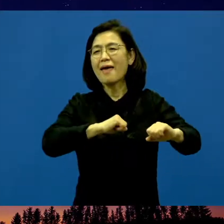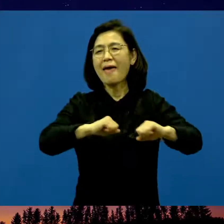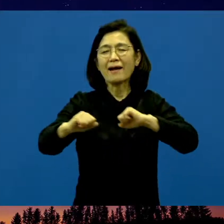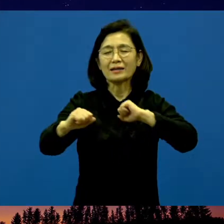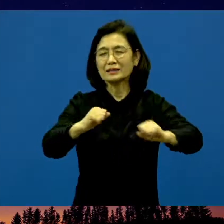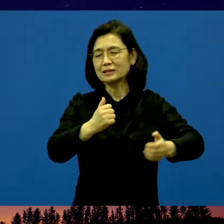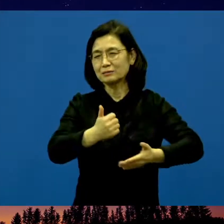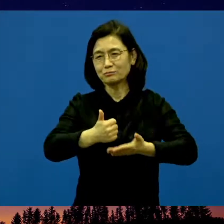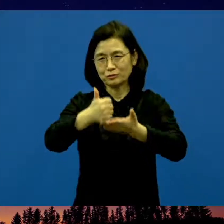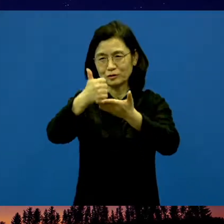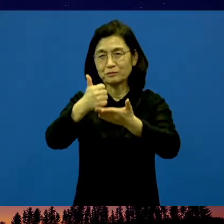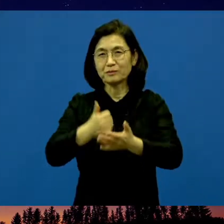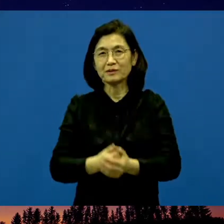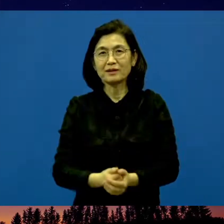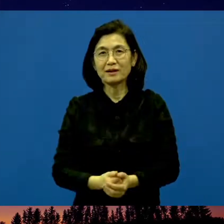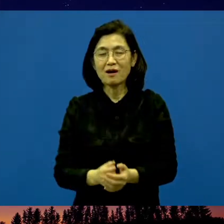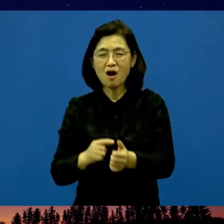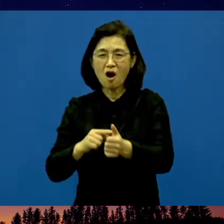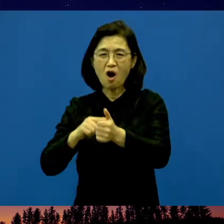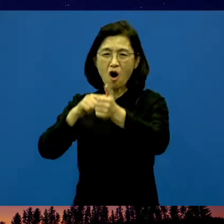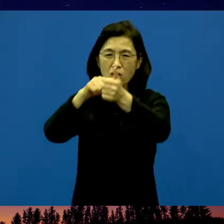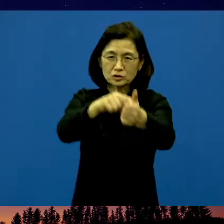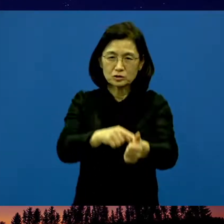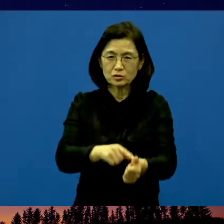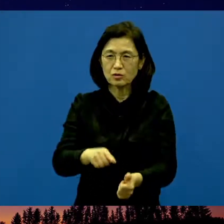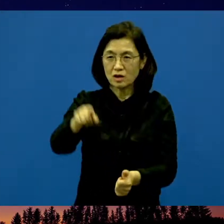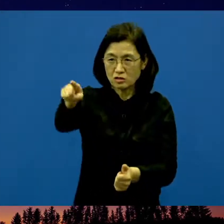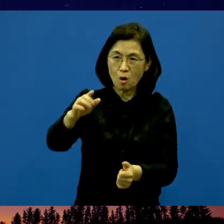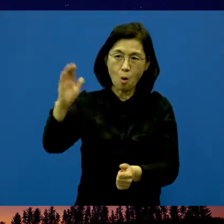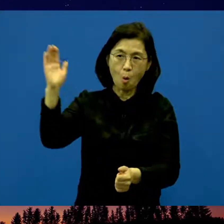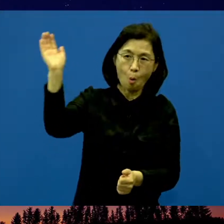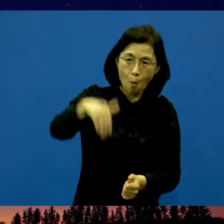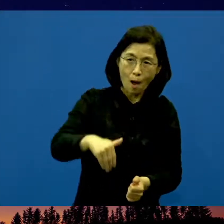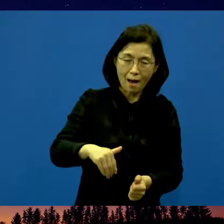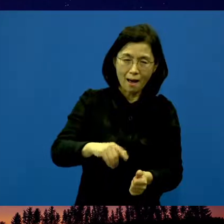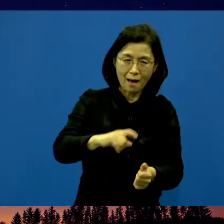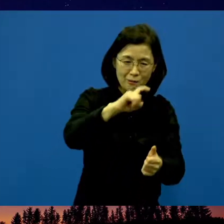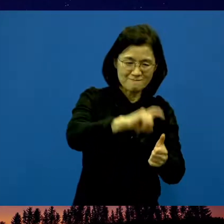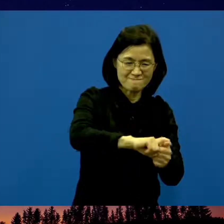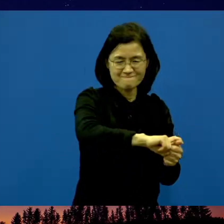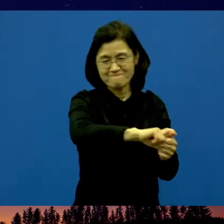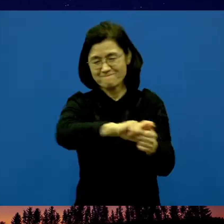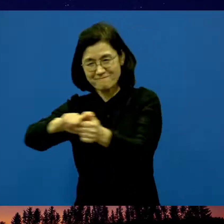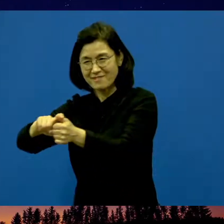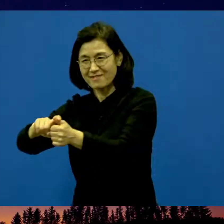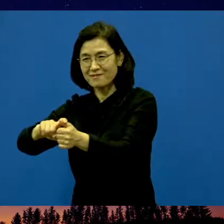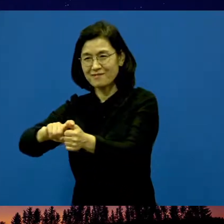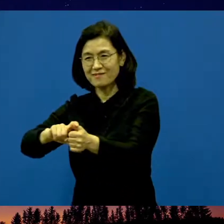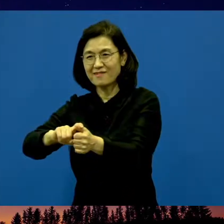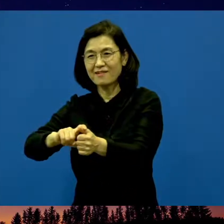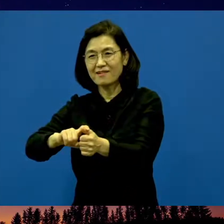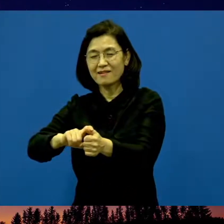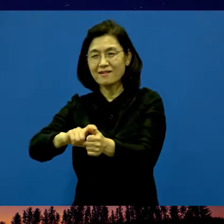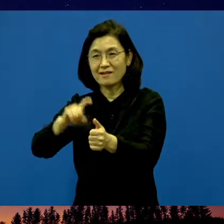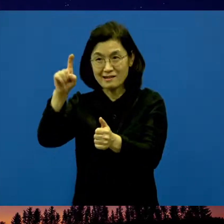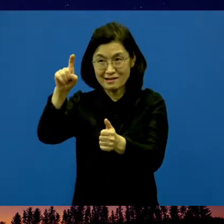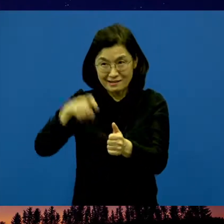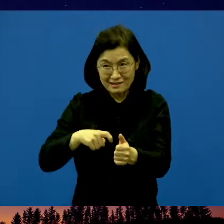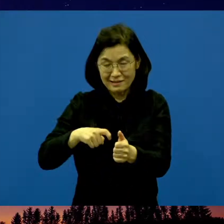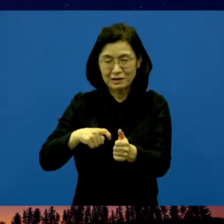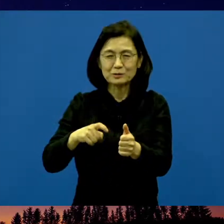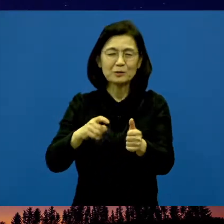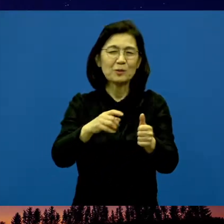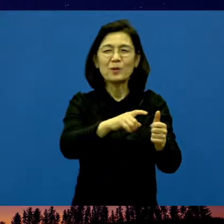행하지 않아요. 억지로 막 너 갈고리 더 긁어가지고 이렇게 해가지고